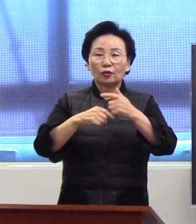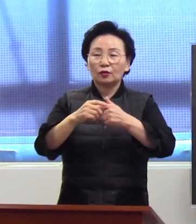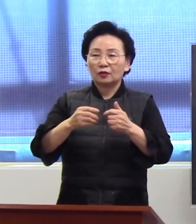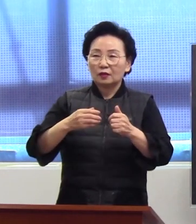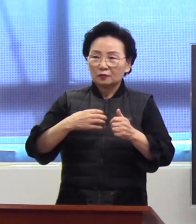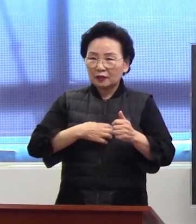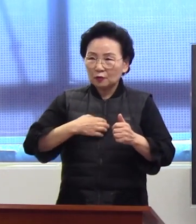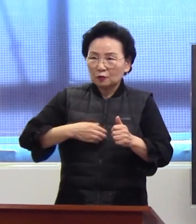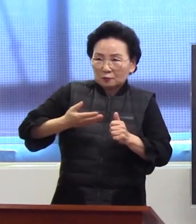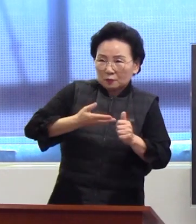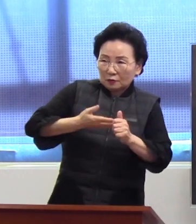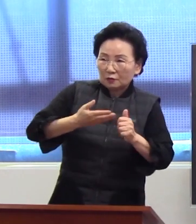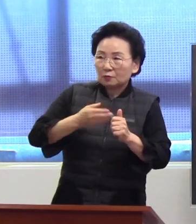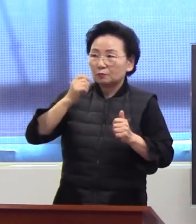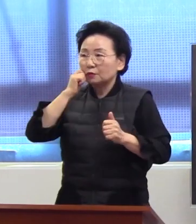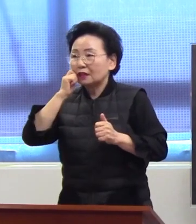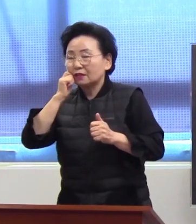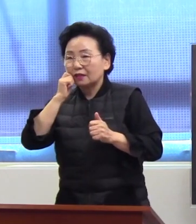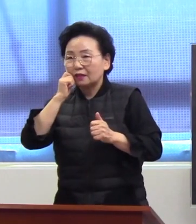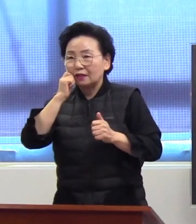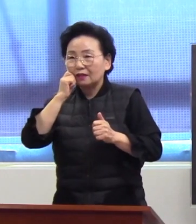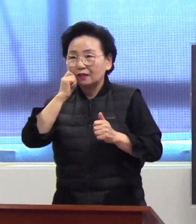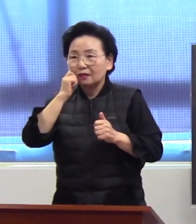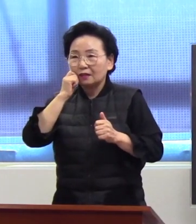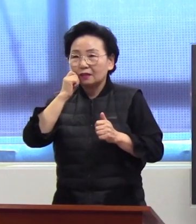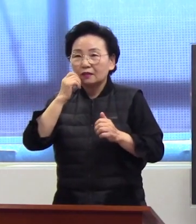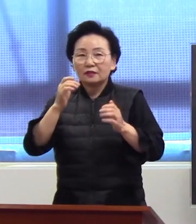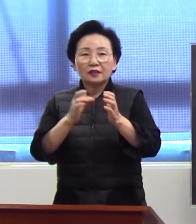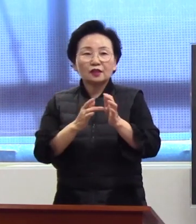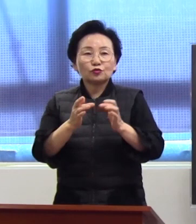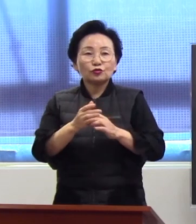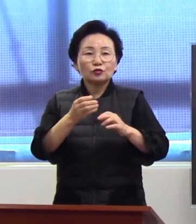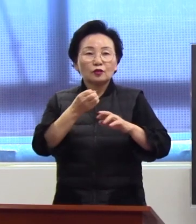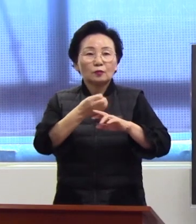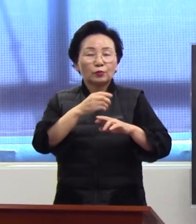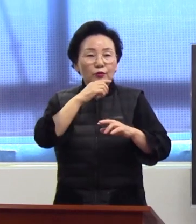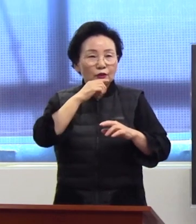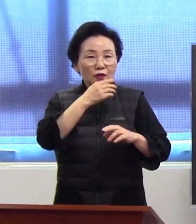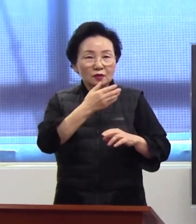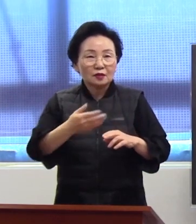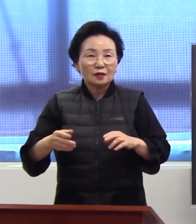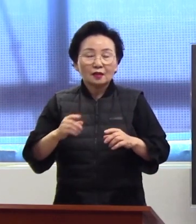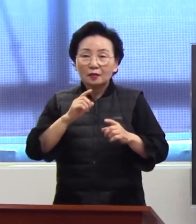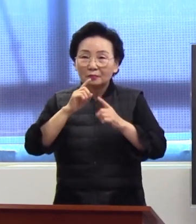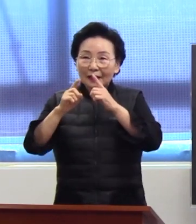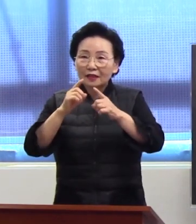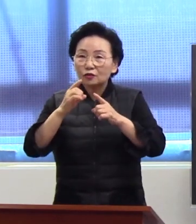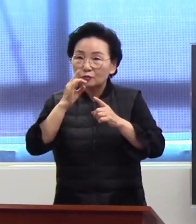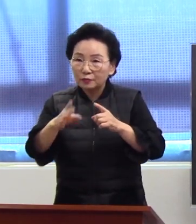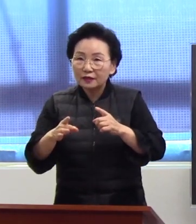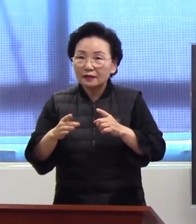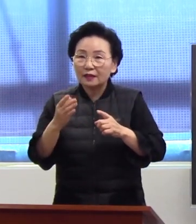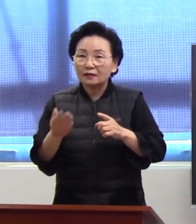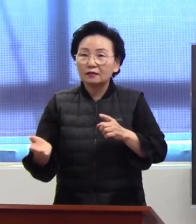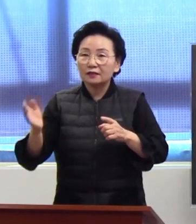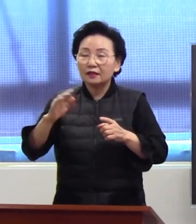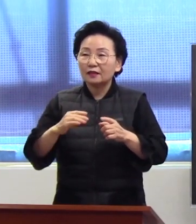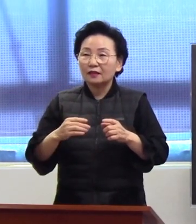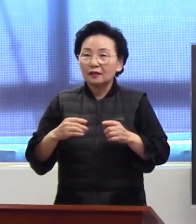더 괴롭고 못하더래. 예수 보혈 말했을 뿐인데 그런데